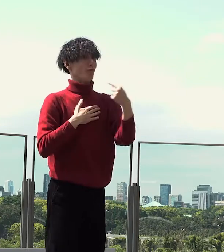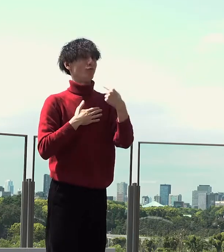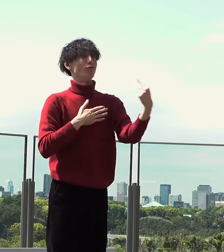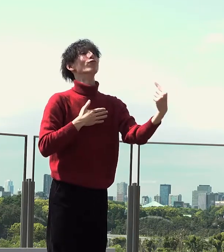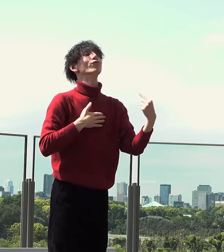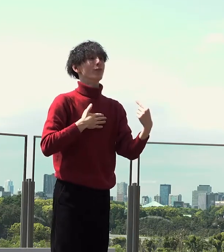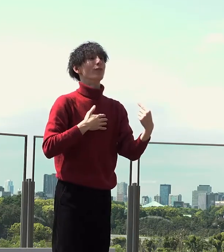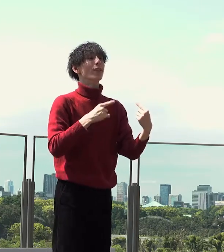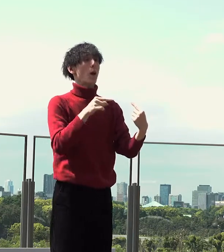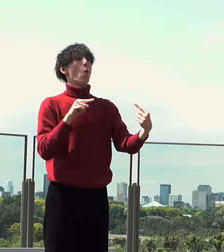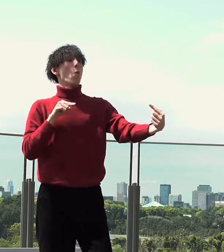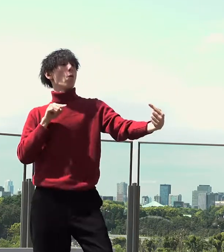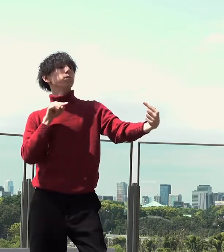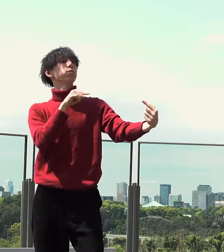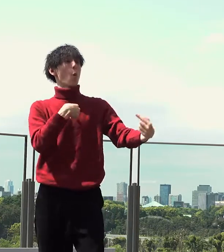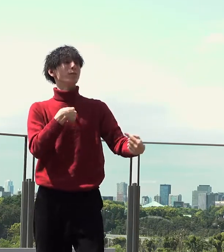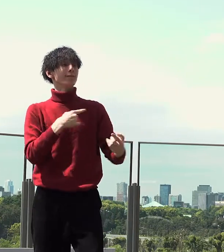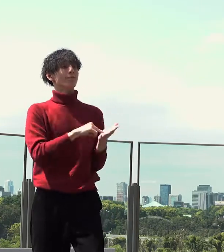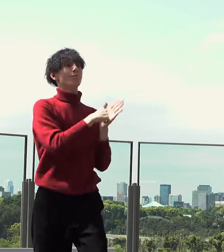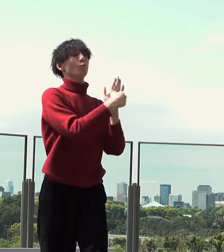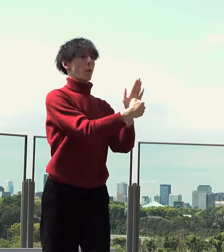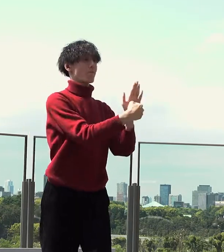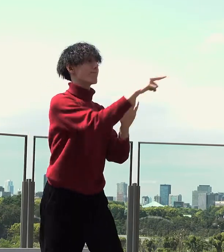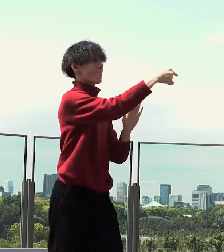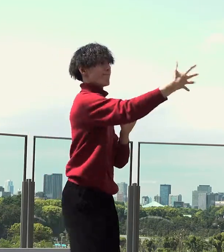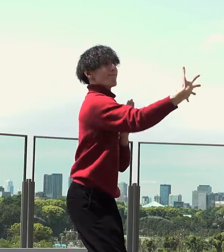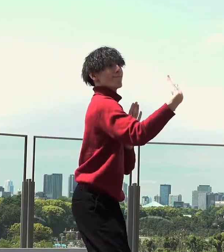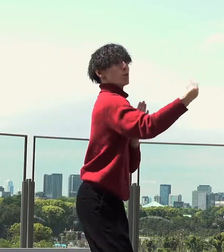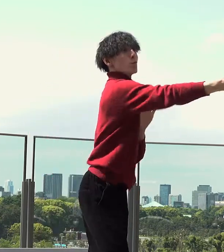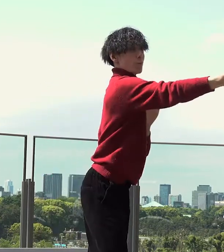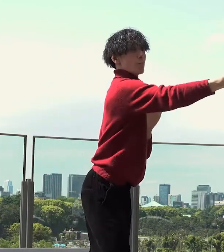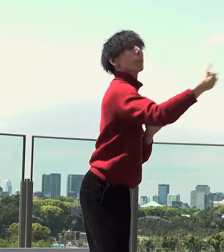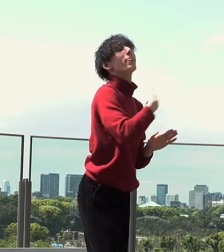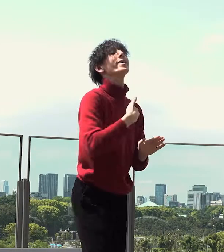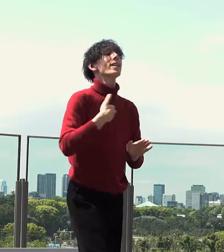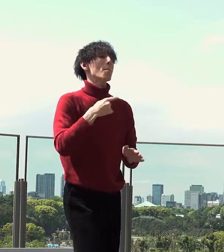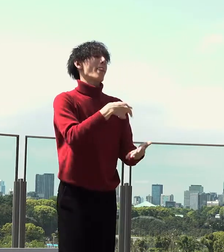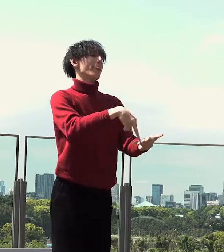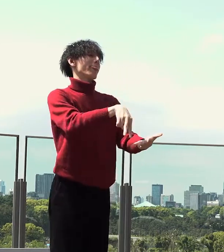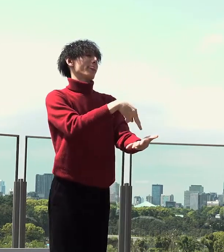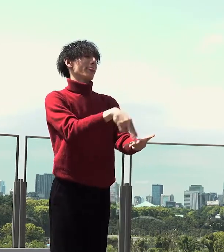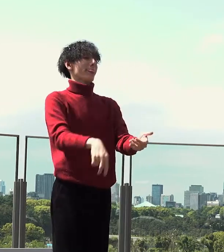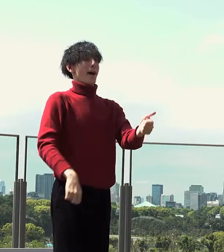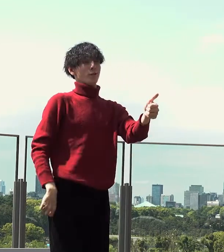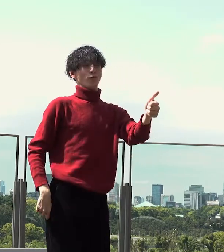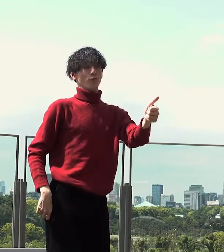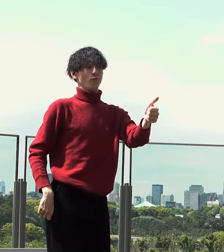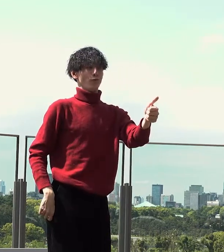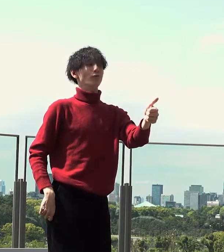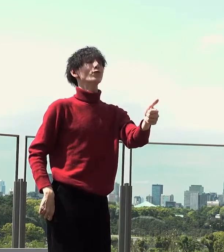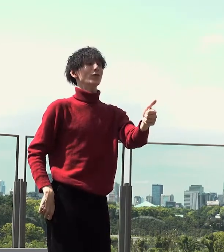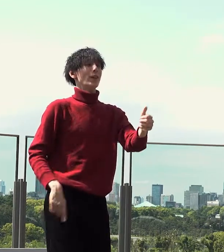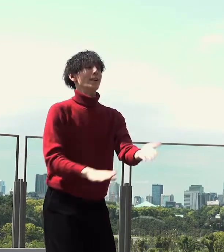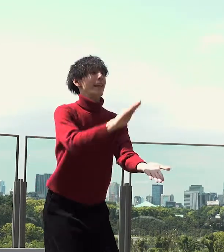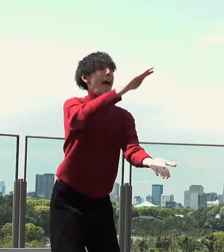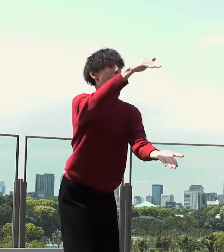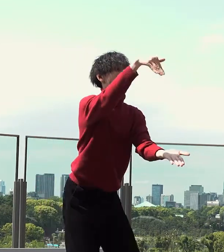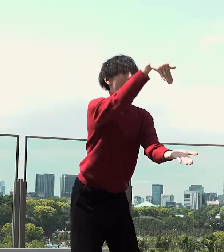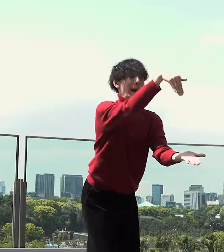ななんていうふうに見て分かっていただけると、僕たちが表現したものと皆様が受け止めてくれるもので一つのダンスが出来上がるということです